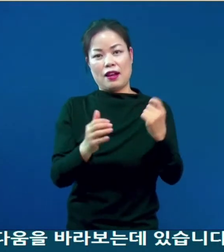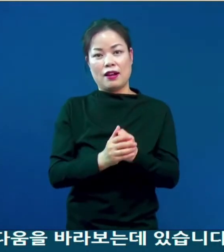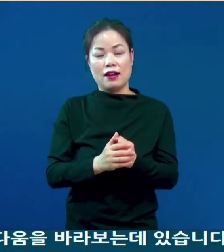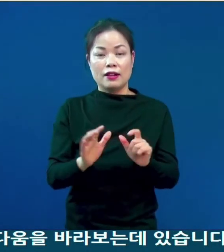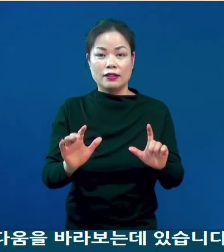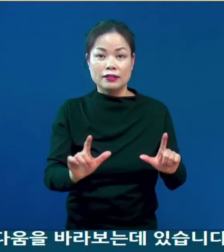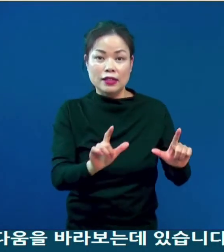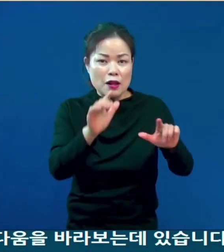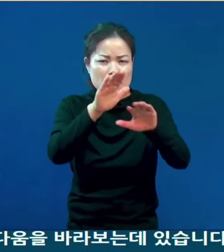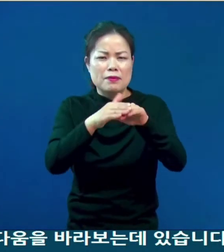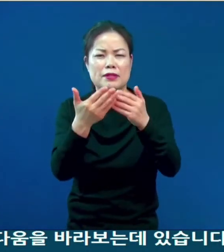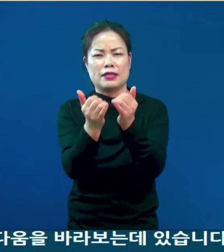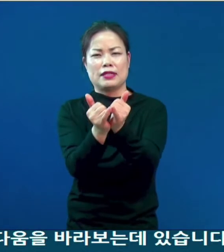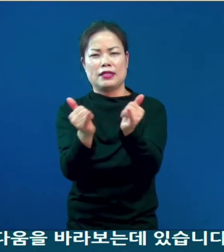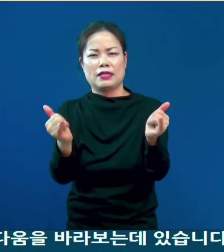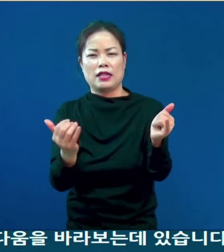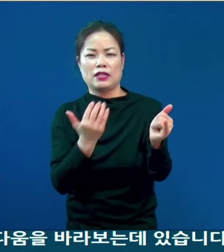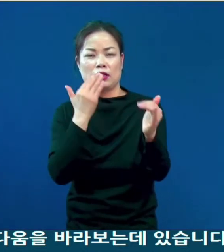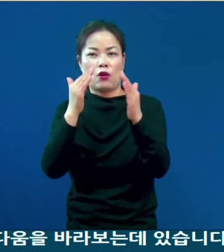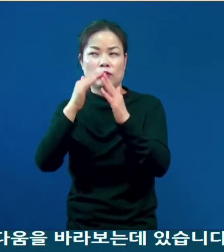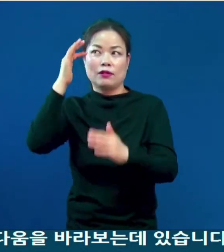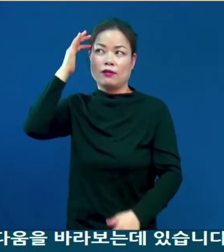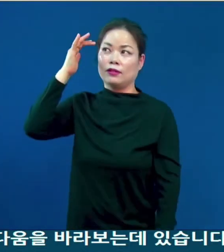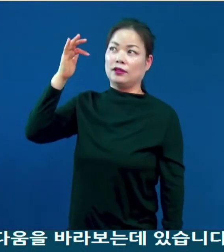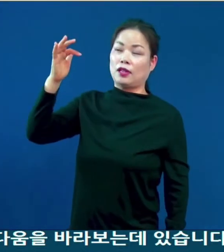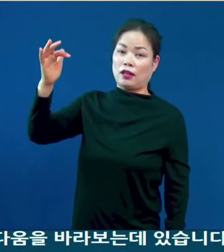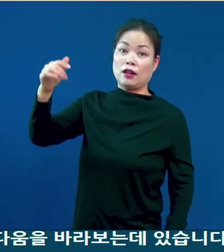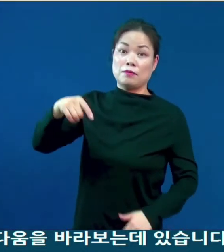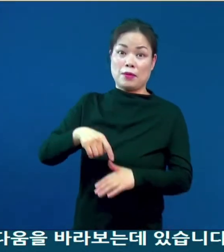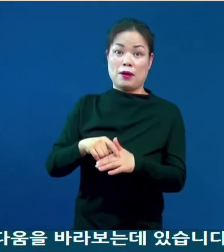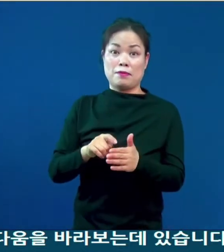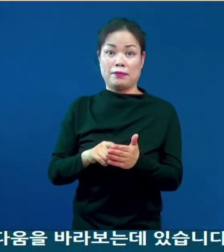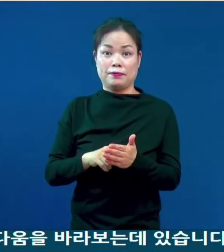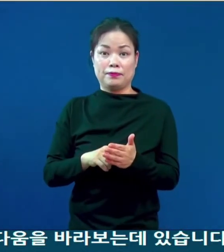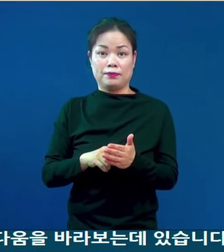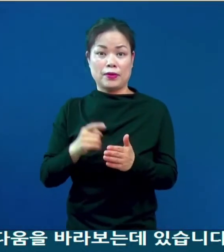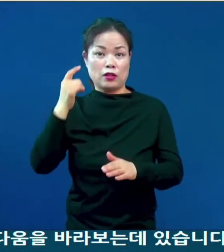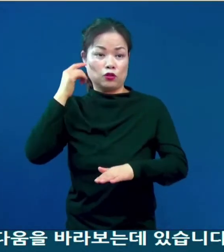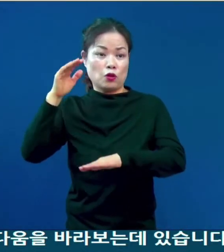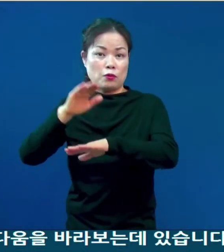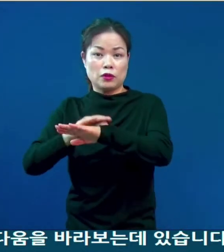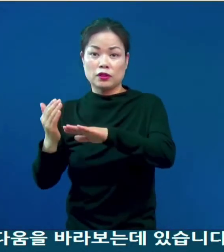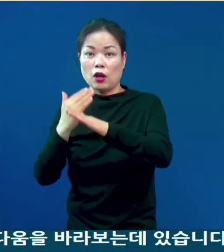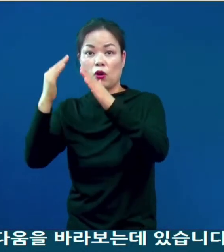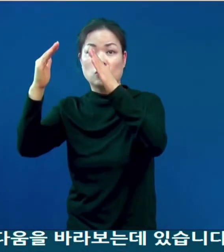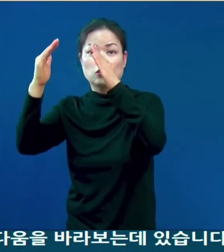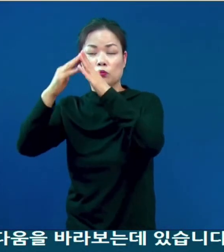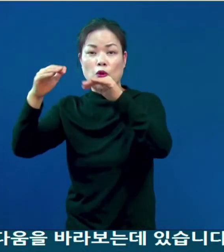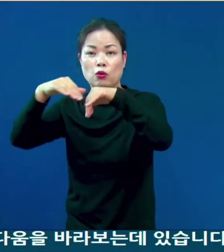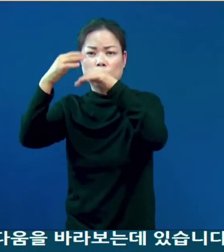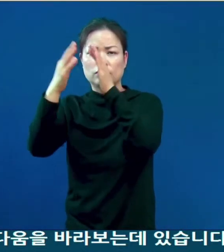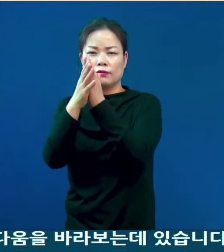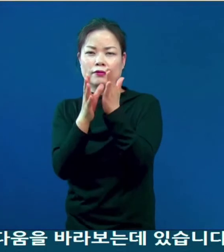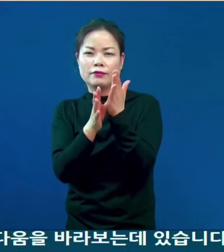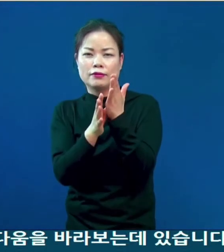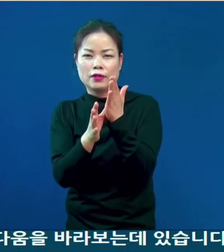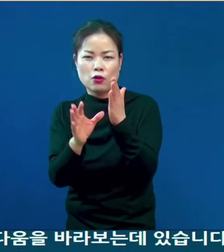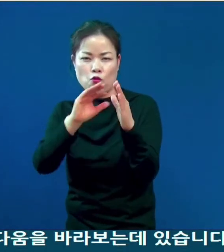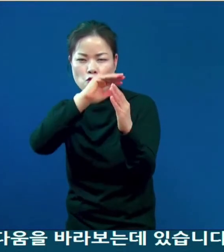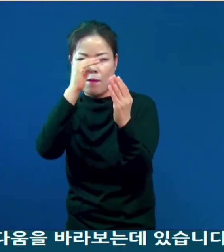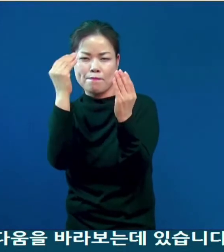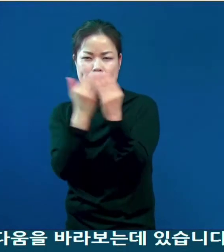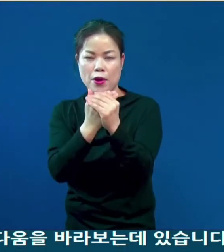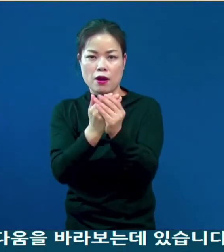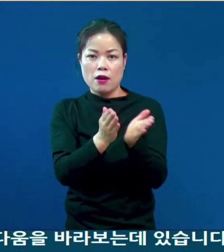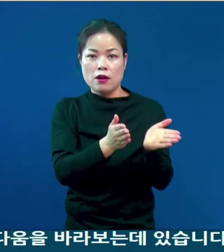삶의 예배자였습니다. 성전을 사모하는 그의 열심은 결국 솔로몬이 지을 성전의 모든 재료를 완벽하게